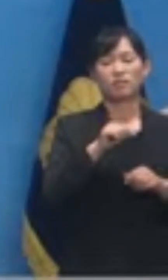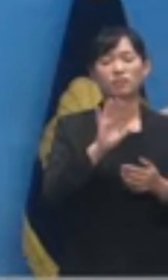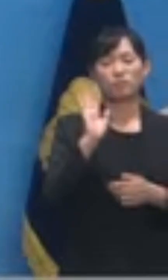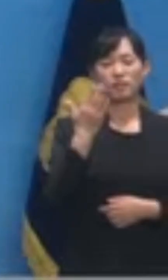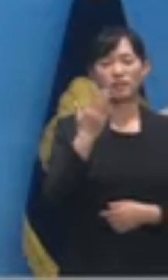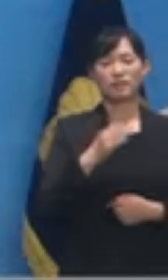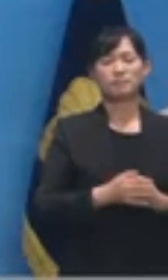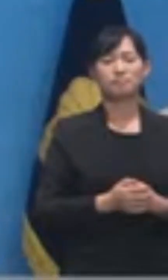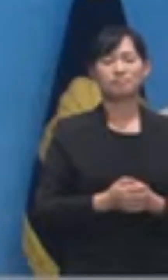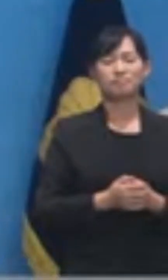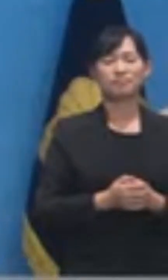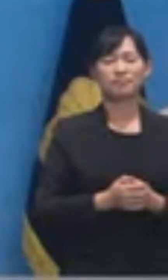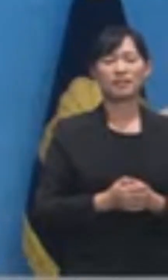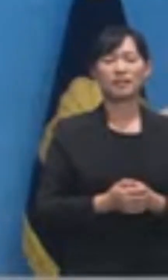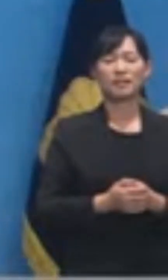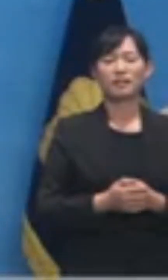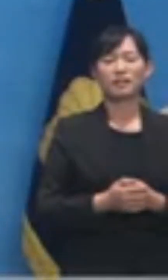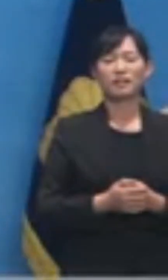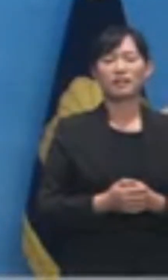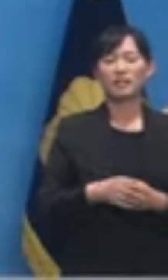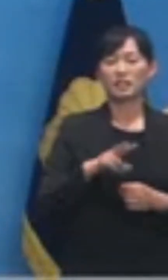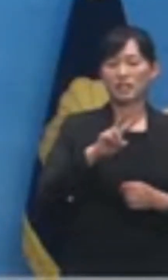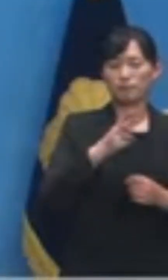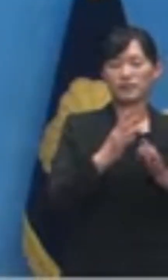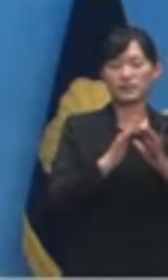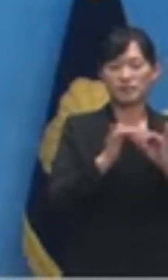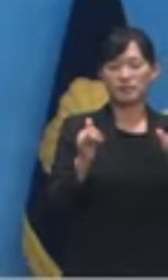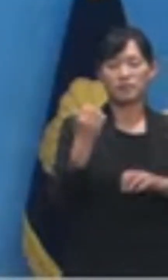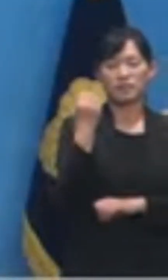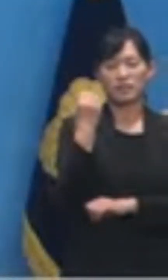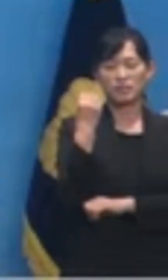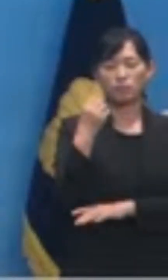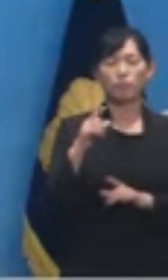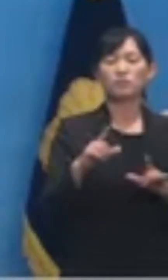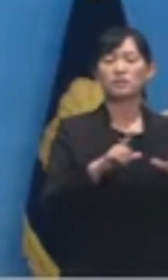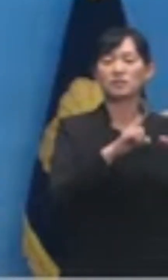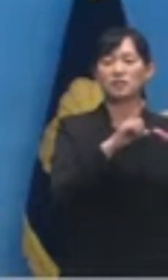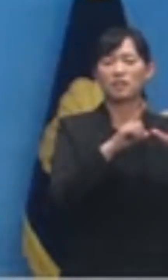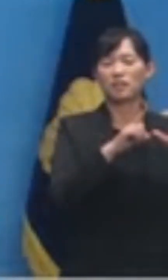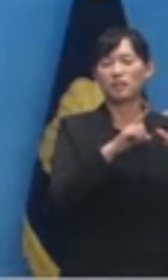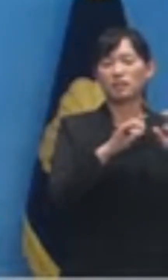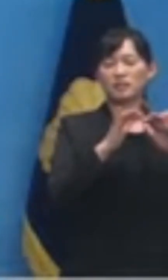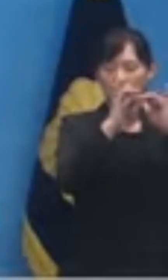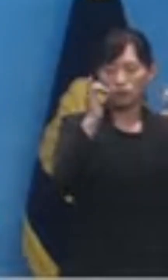있습니다. 이상으로 사회적 경제 200명 기본사회로 시민의 삶을 바꿀